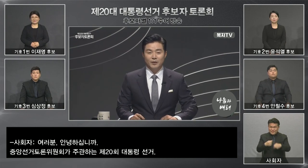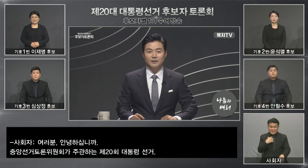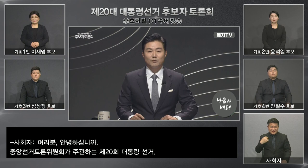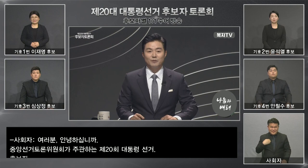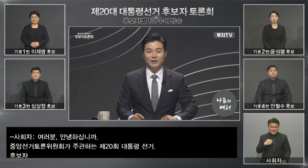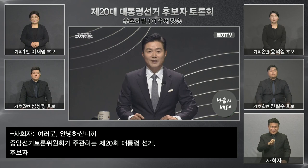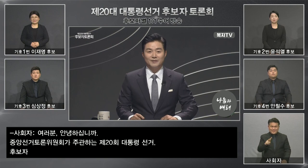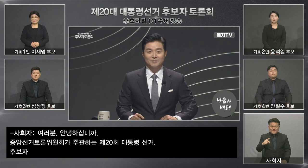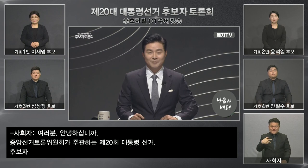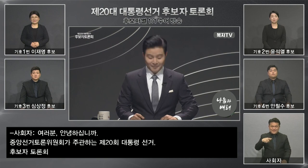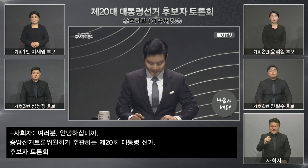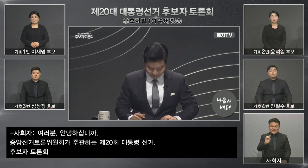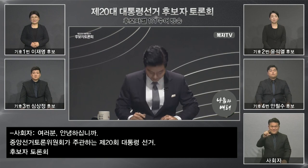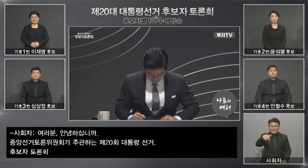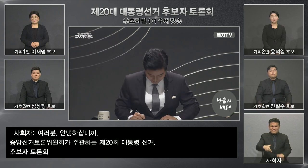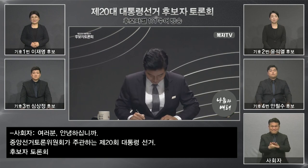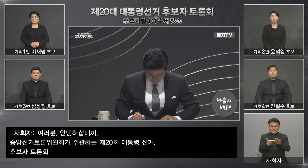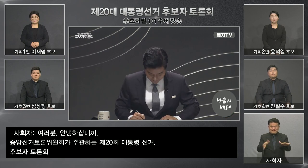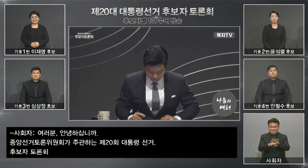맡은 현상욱입니다.